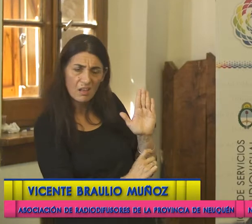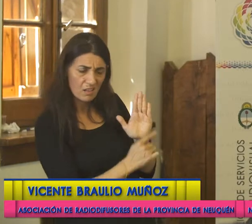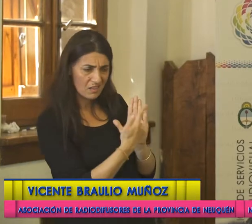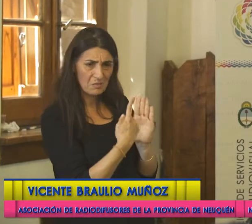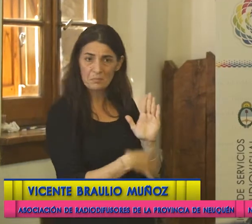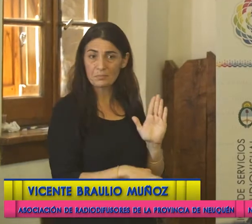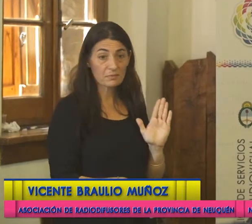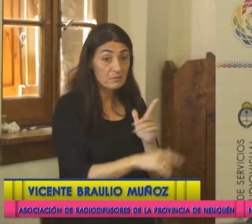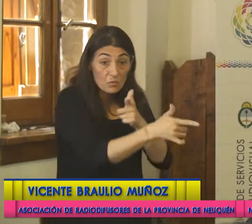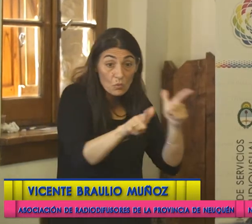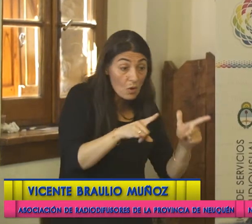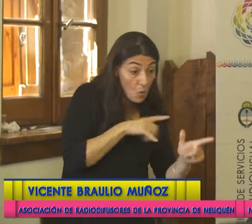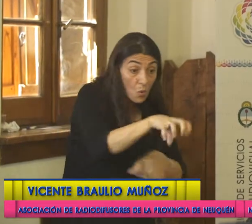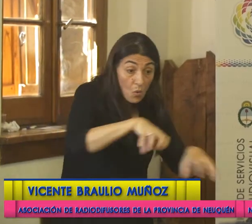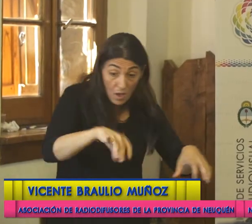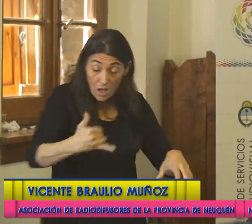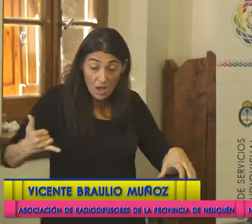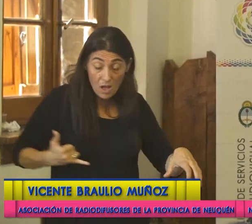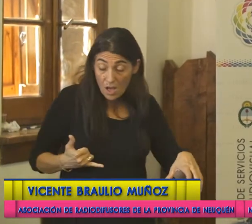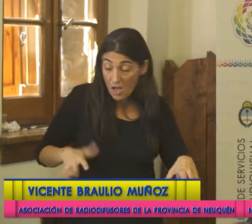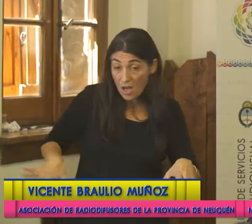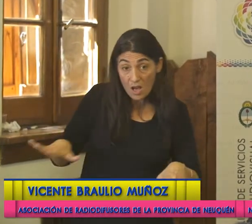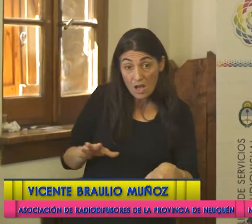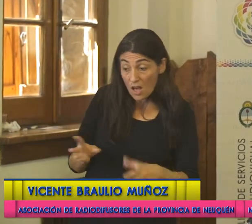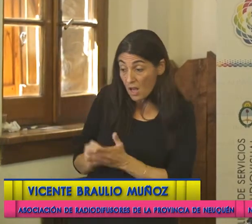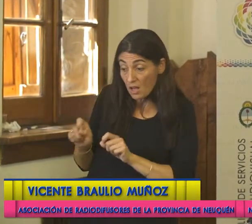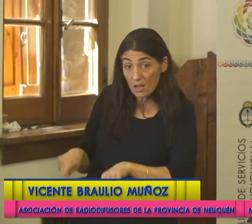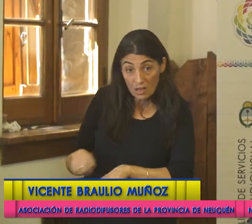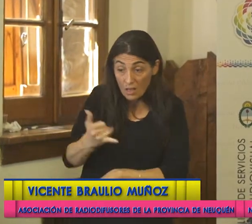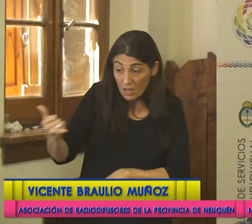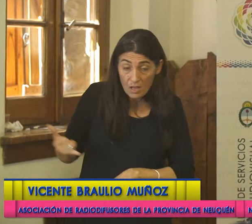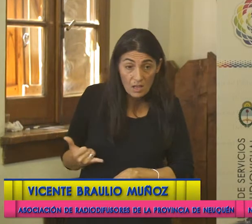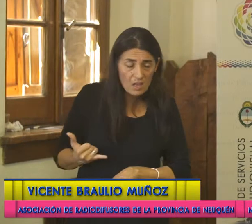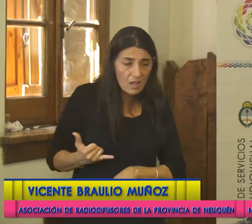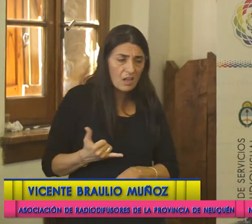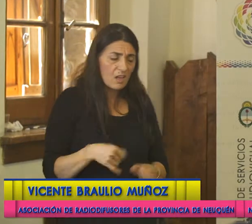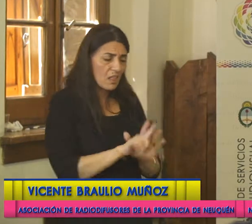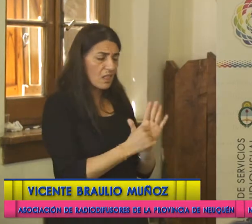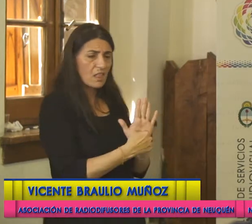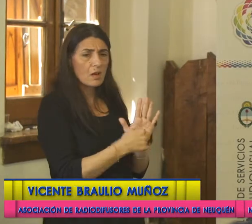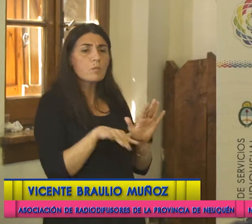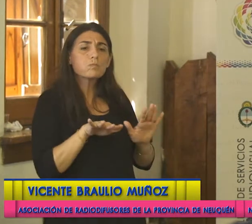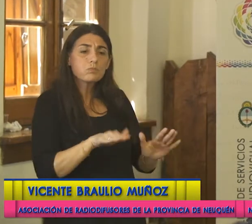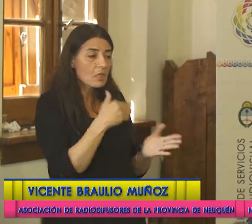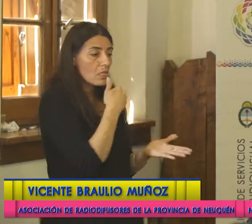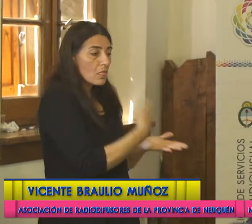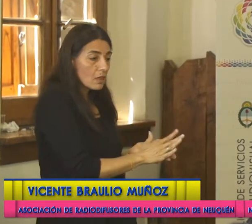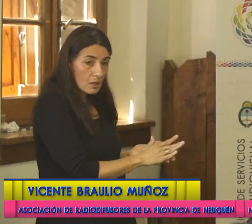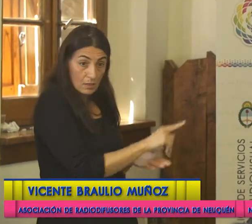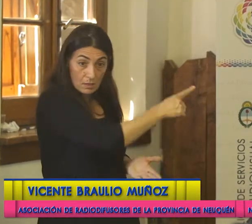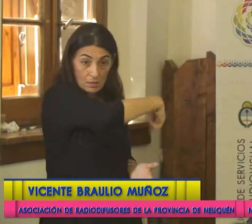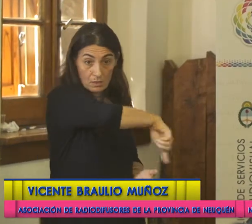universidades de los medios estatales etcétera en definitiva somos discriminados por esta ley de la democracia